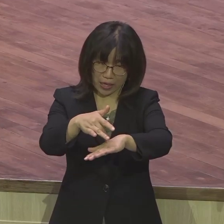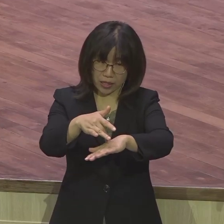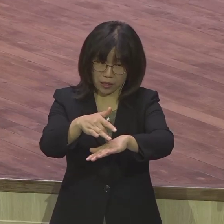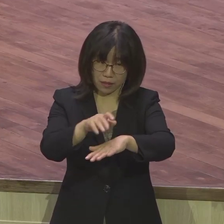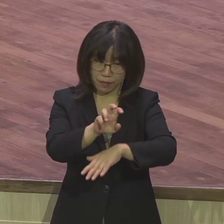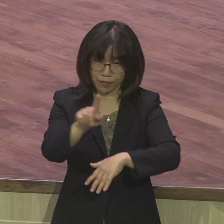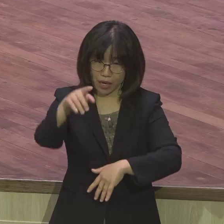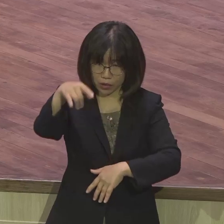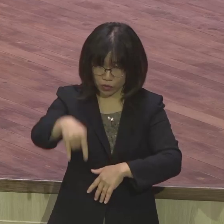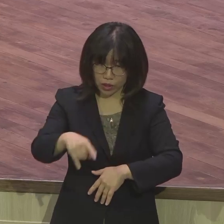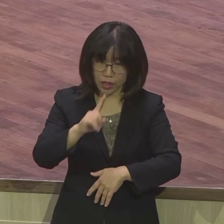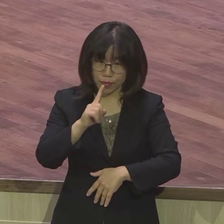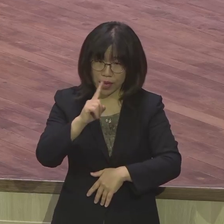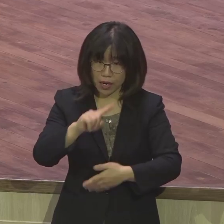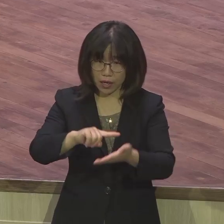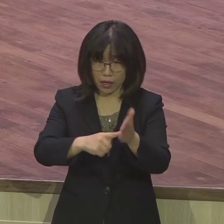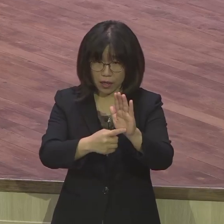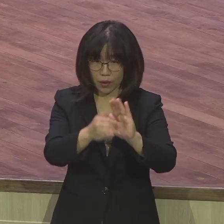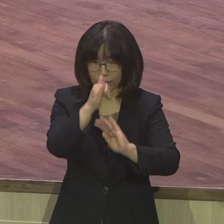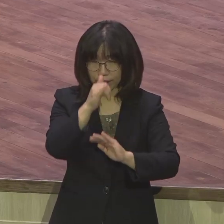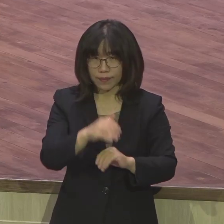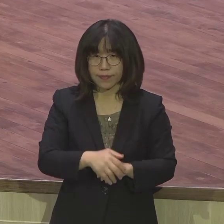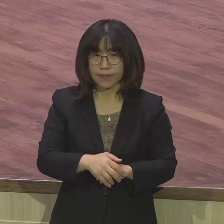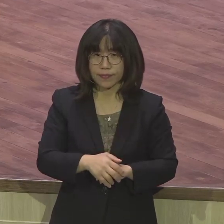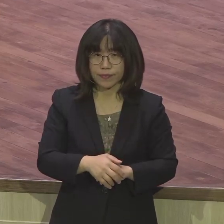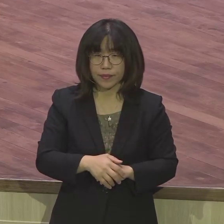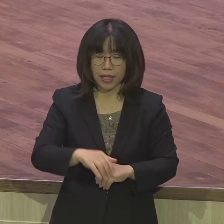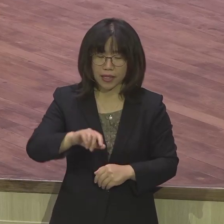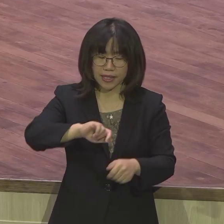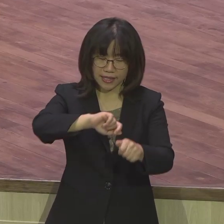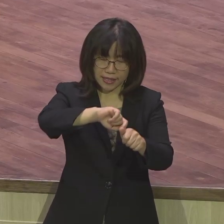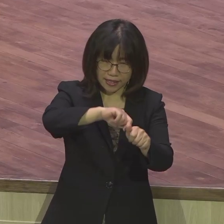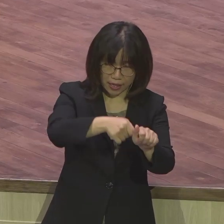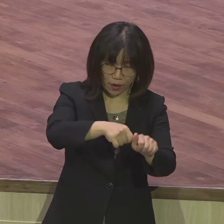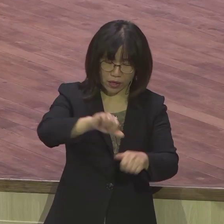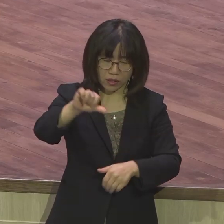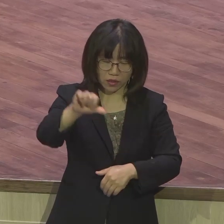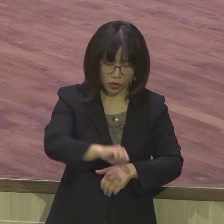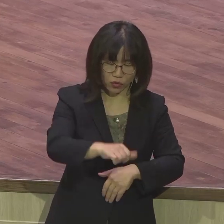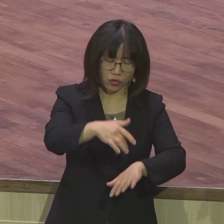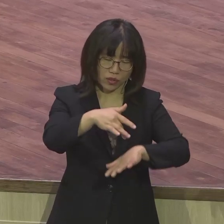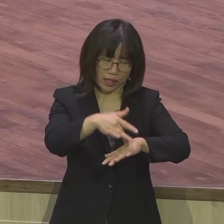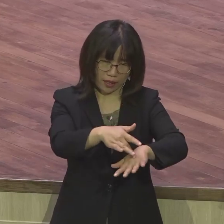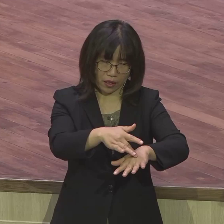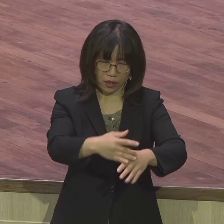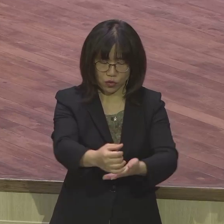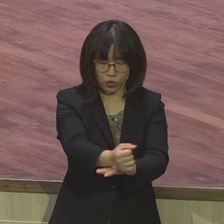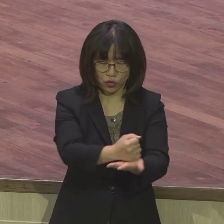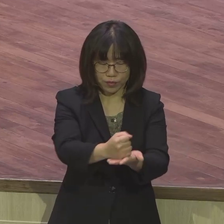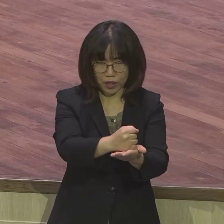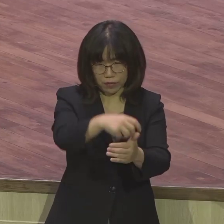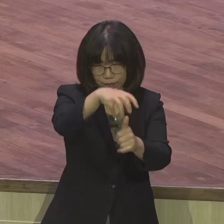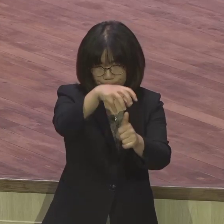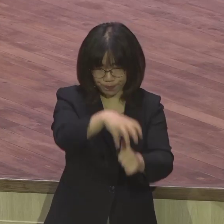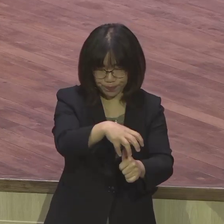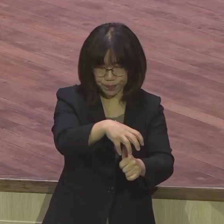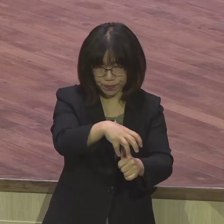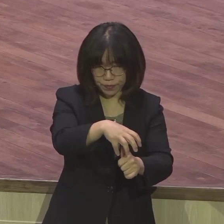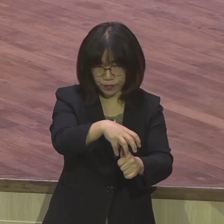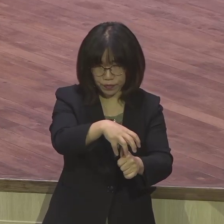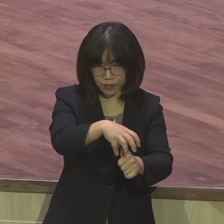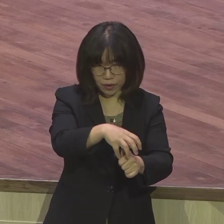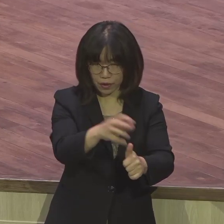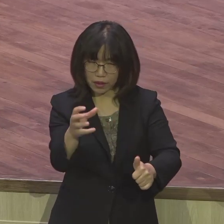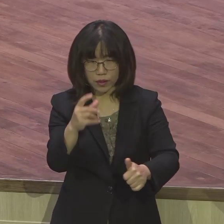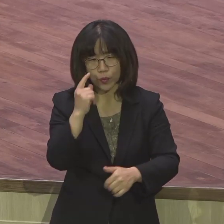방황하고 이 세 가지 재앙과 저주와 사단과 운명에 매어서 못 빠져나오게 되고 또